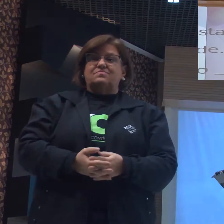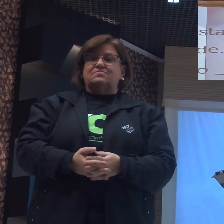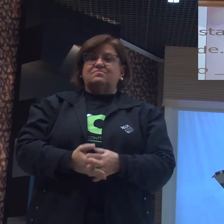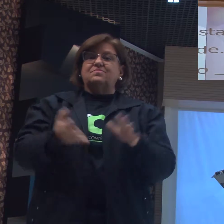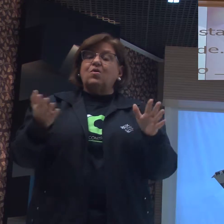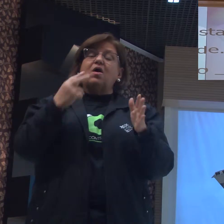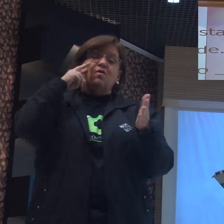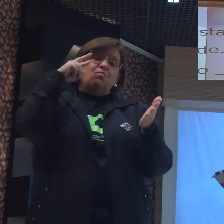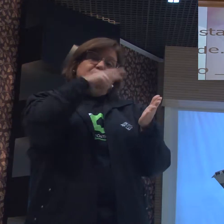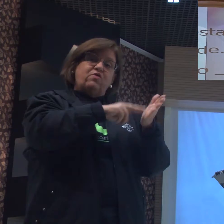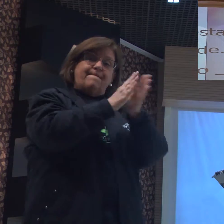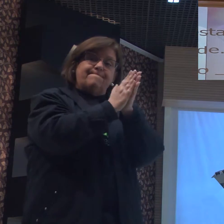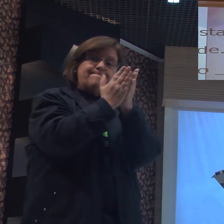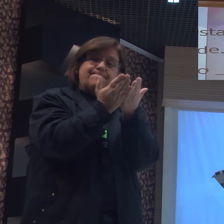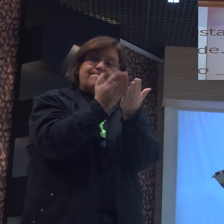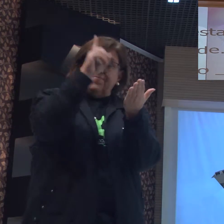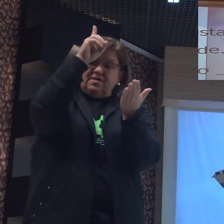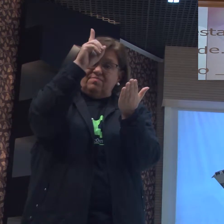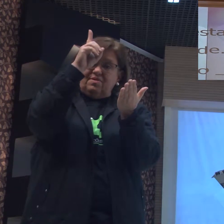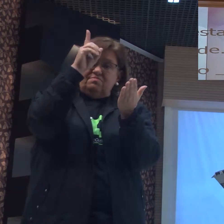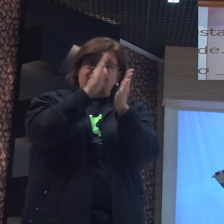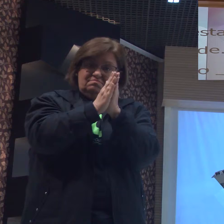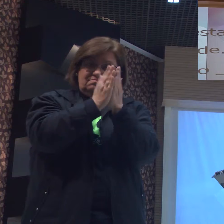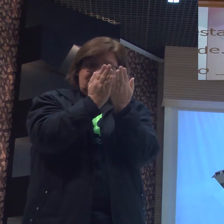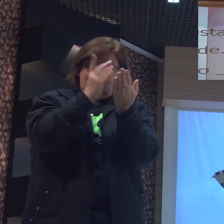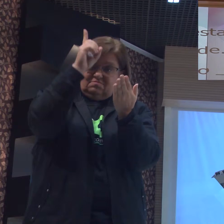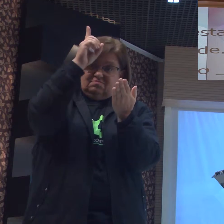voltando aqui às Escrituras. Esse versículo que nós lemos